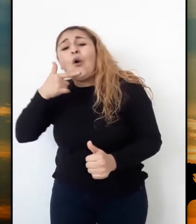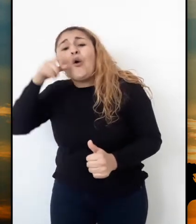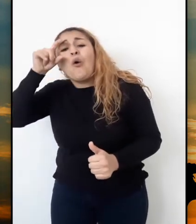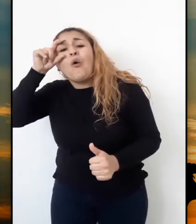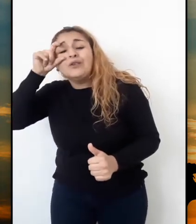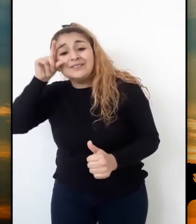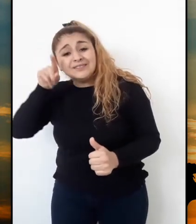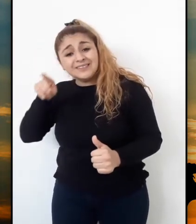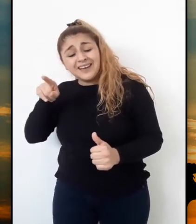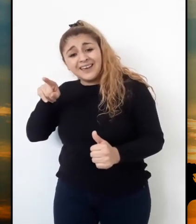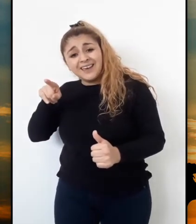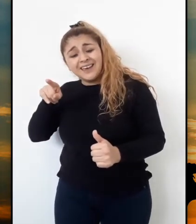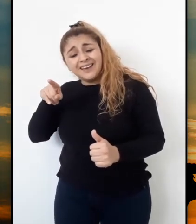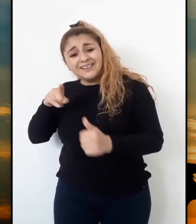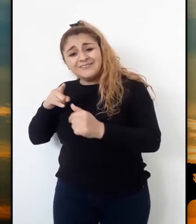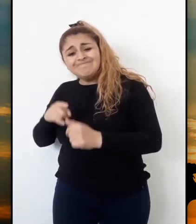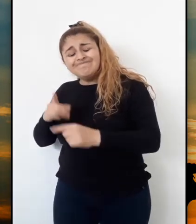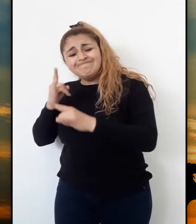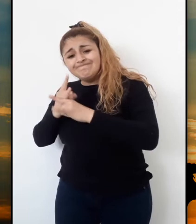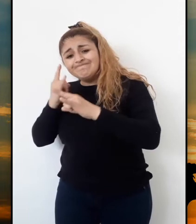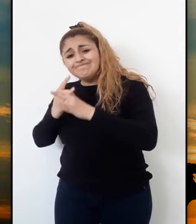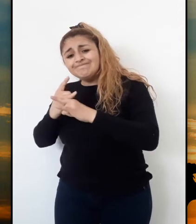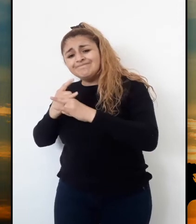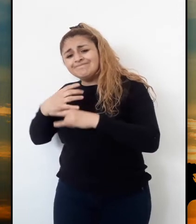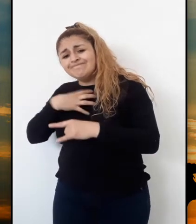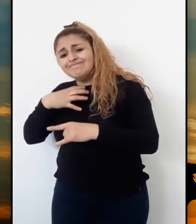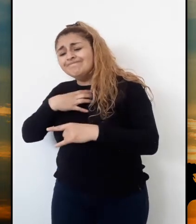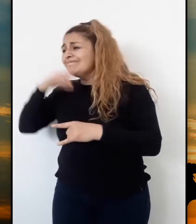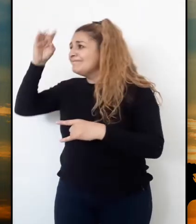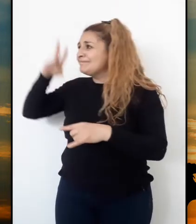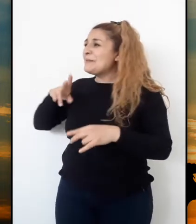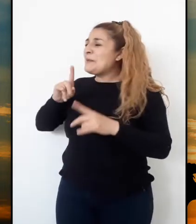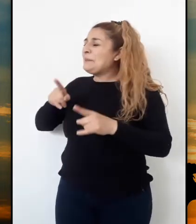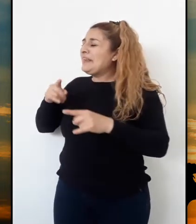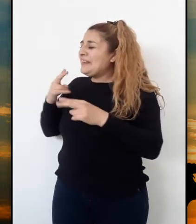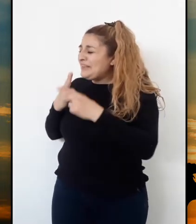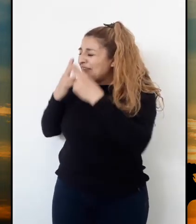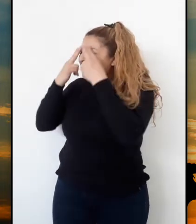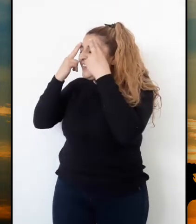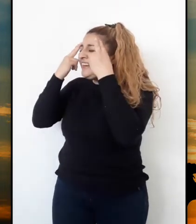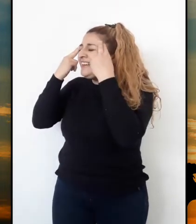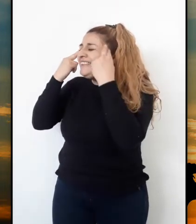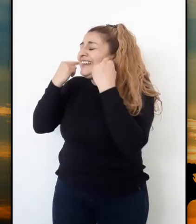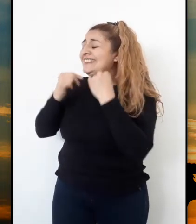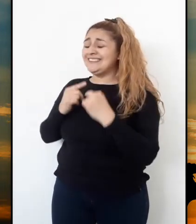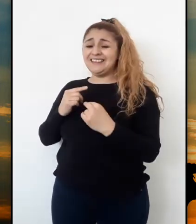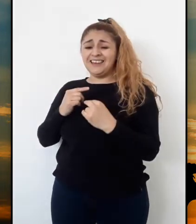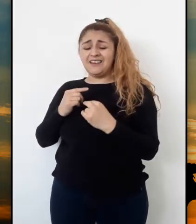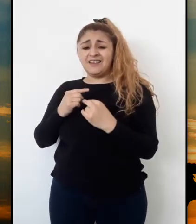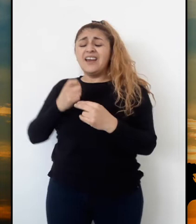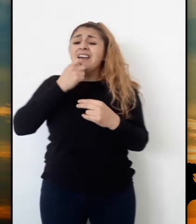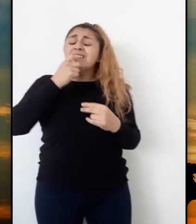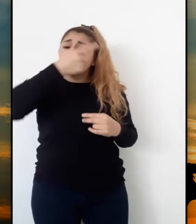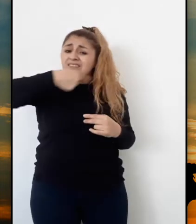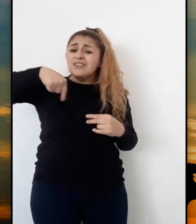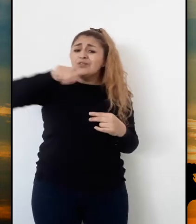manera. Mais le Seigneur est en train de préparer quelqu'un. El Señor estaba preparando a alguien. Qui